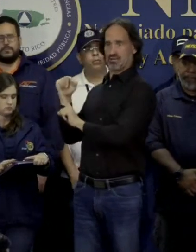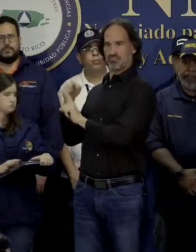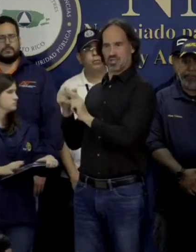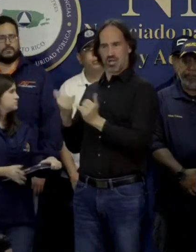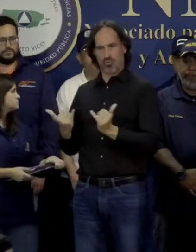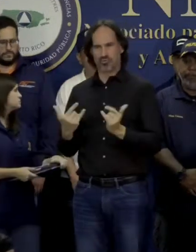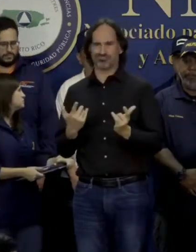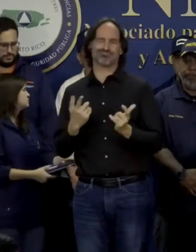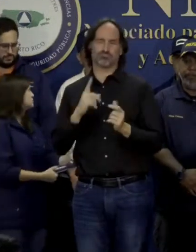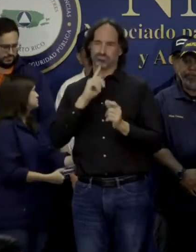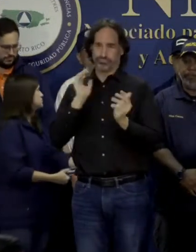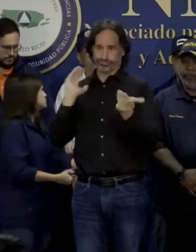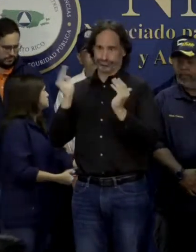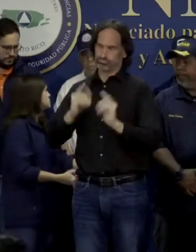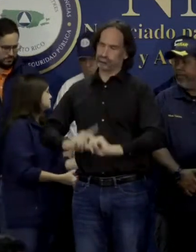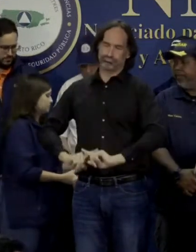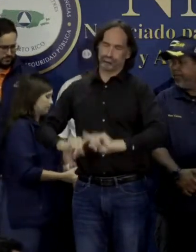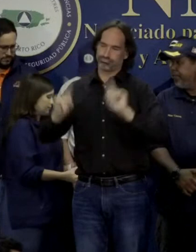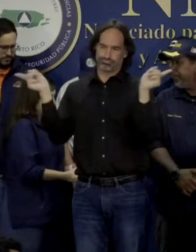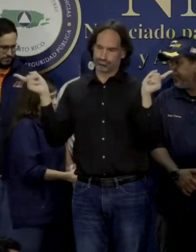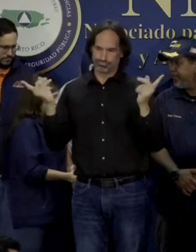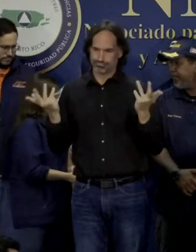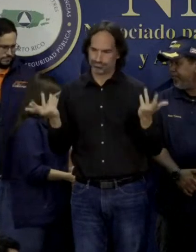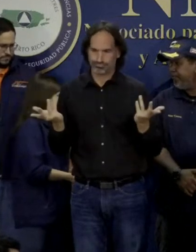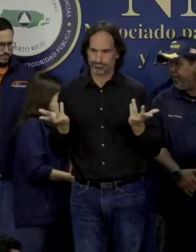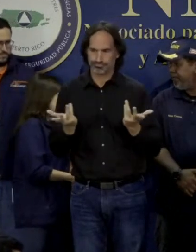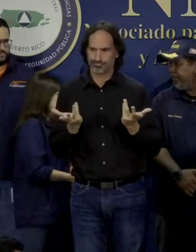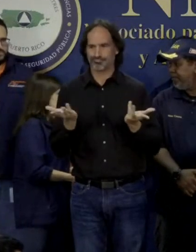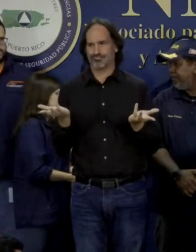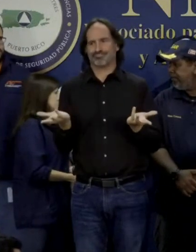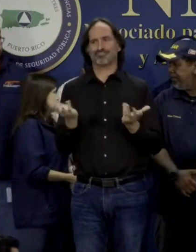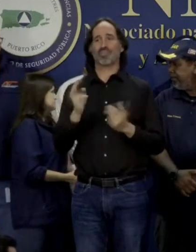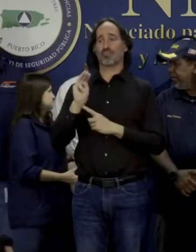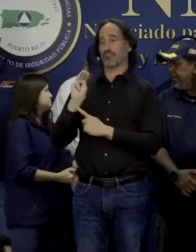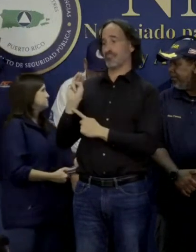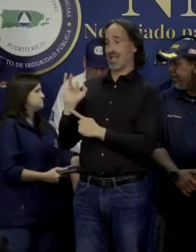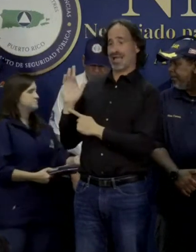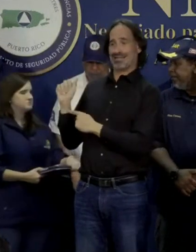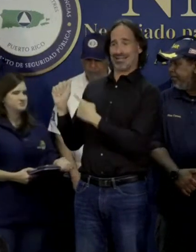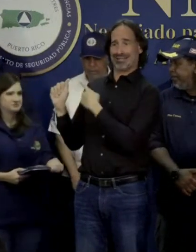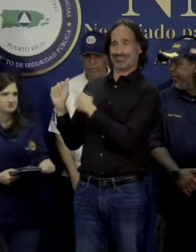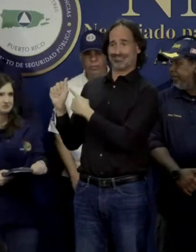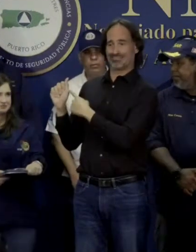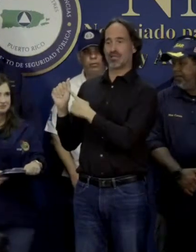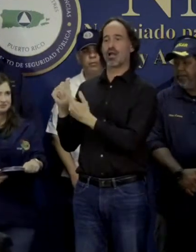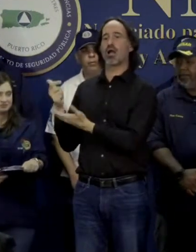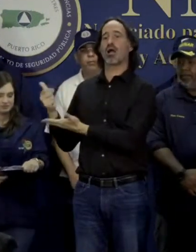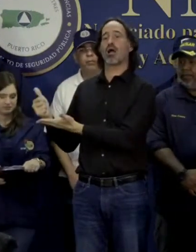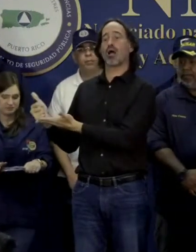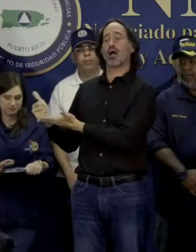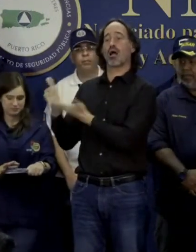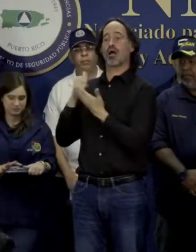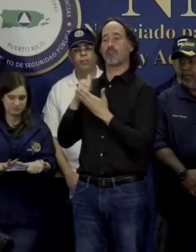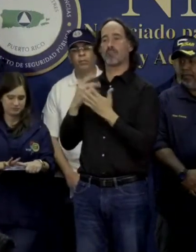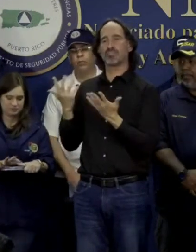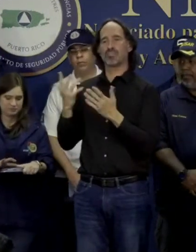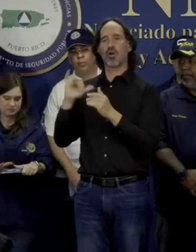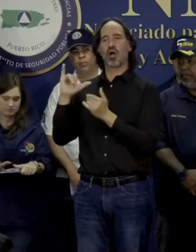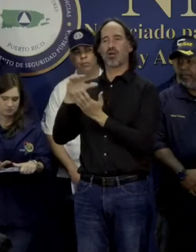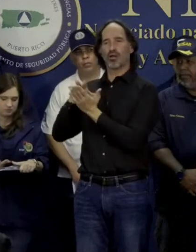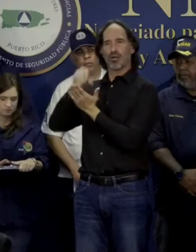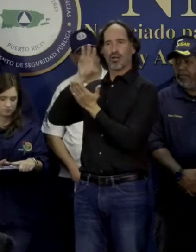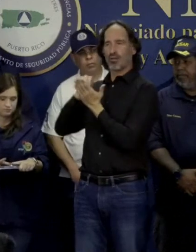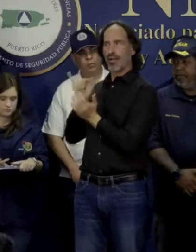sea, porque obviamente María sirvió de lección, de ejercicio, para que